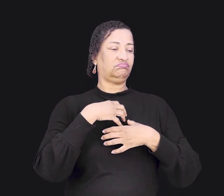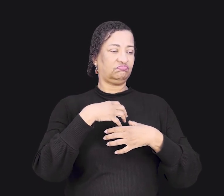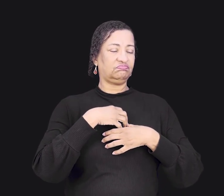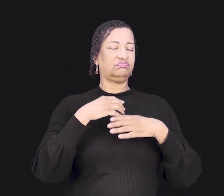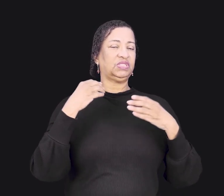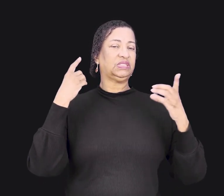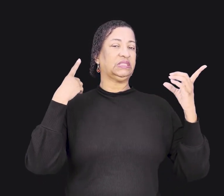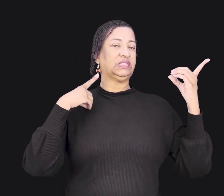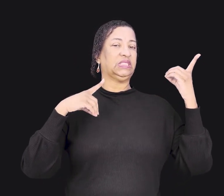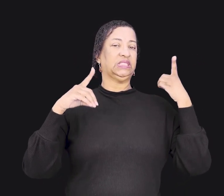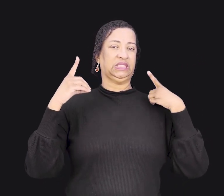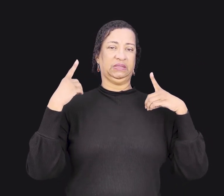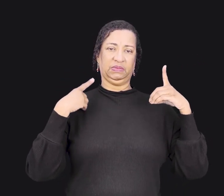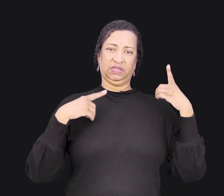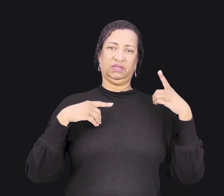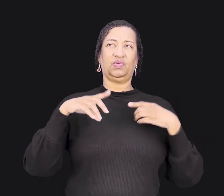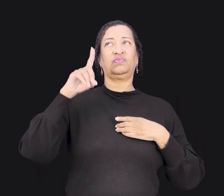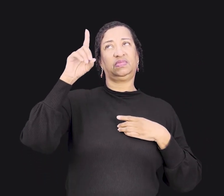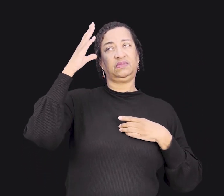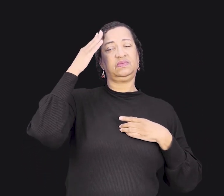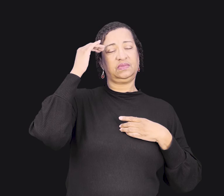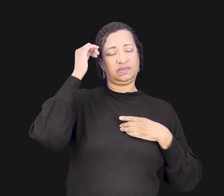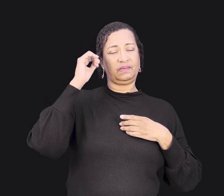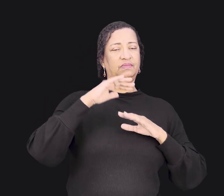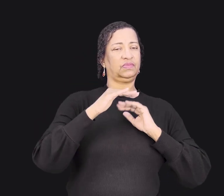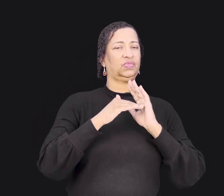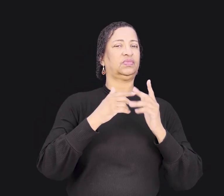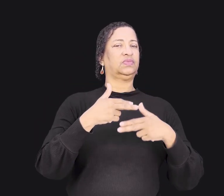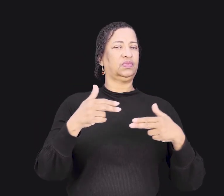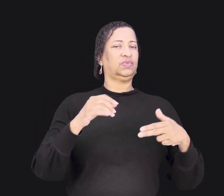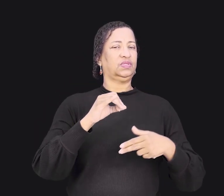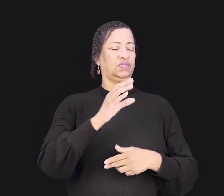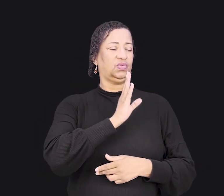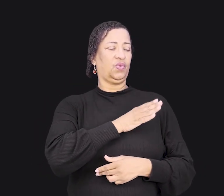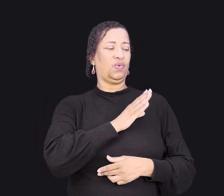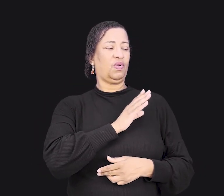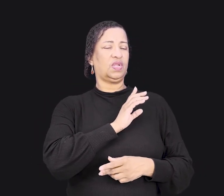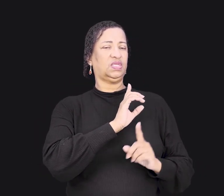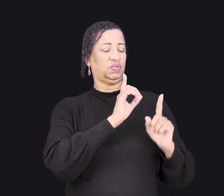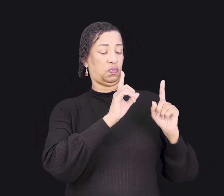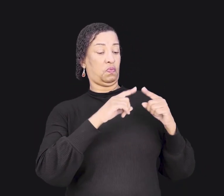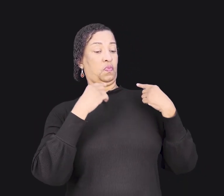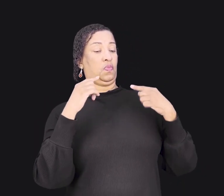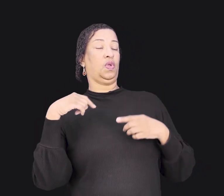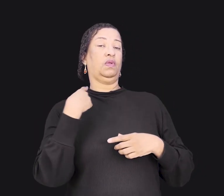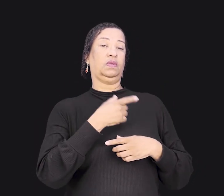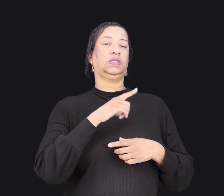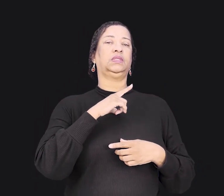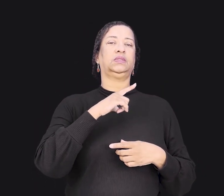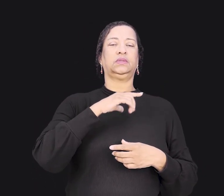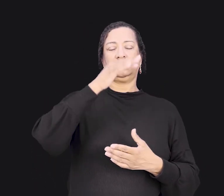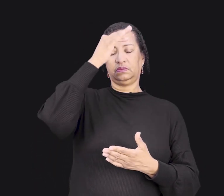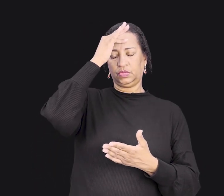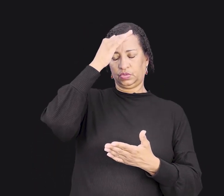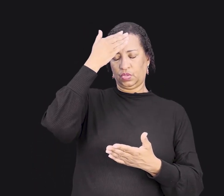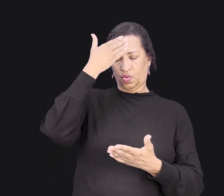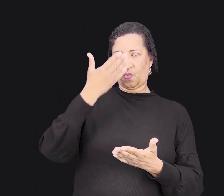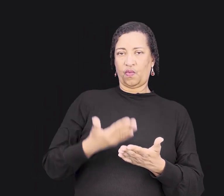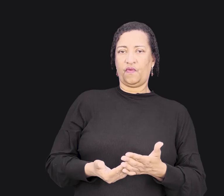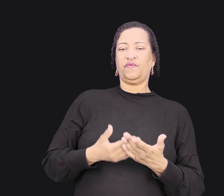todas as coisas. Amados, se o nosso coração não nos condenar, temos confiança diante de Deus. É claro que você